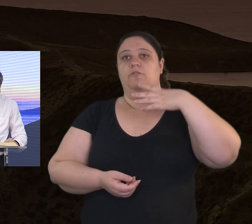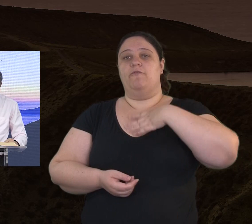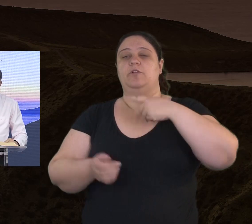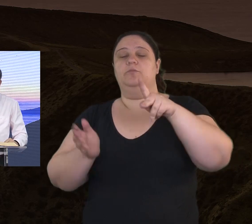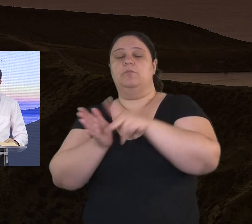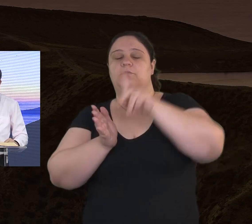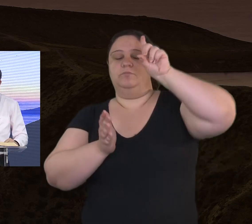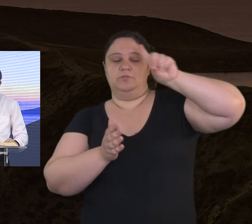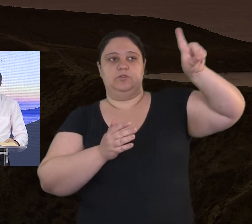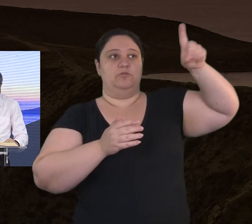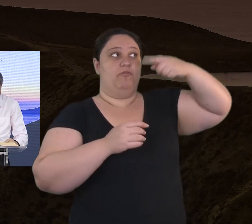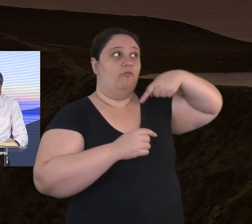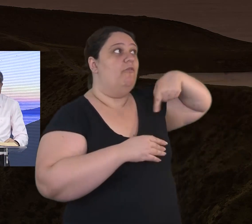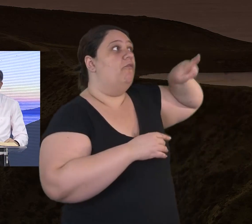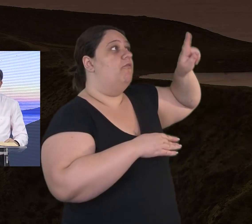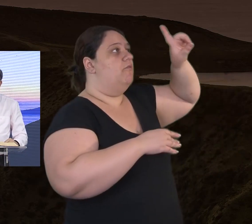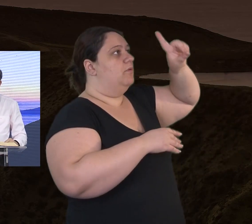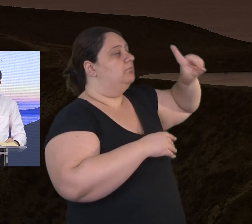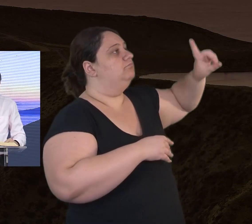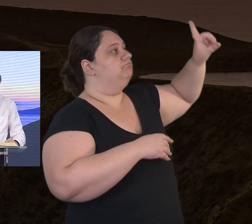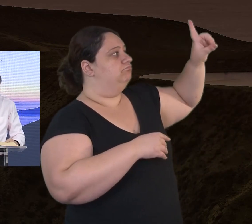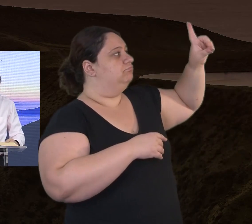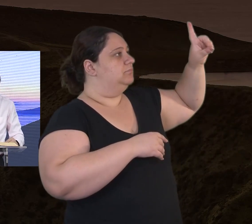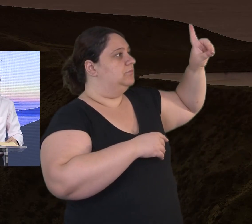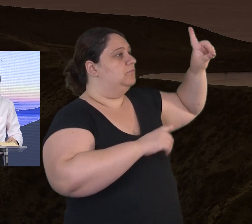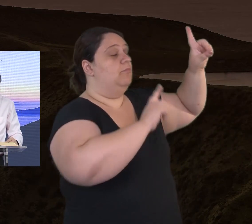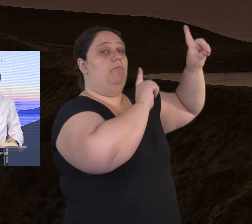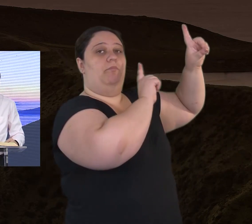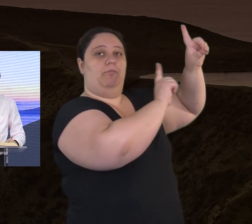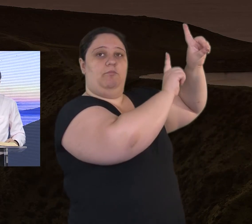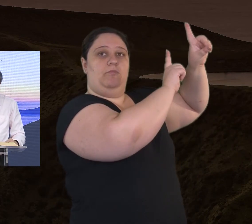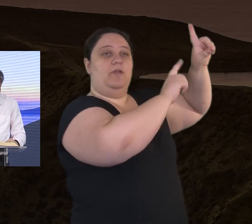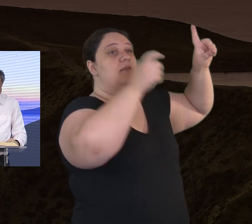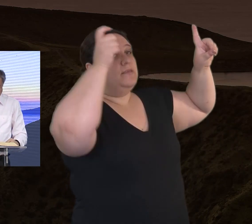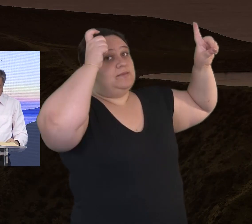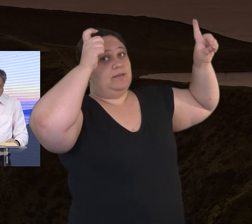Senhor, veio também Satanás entre eles. Quer dizer,